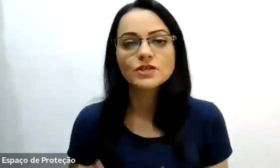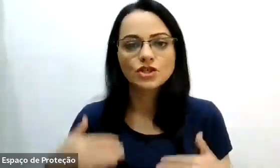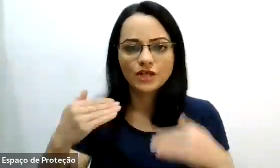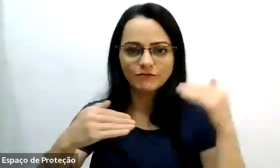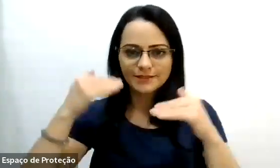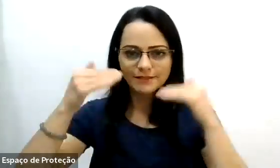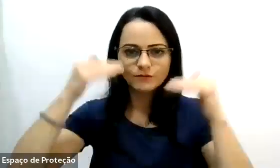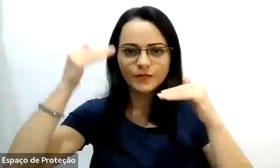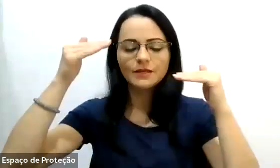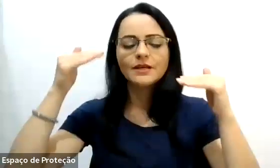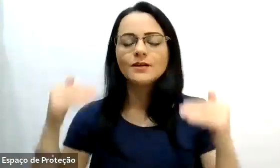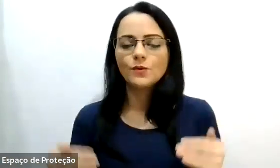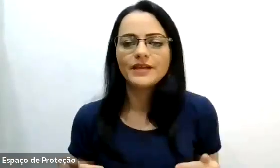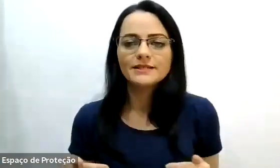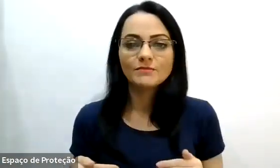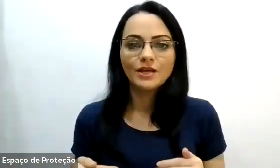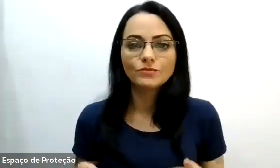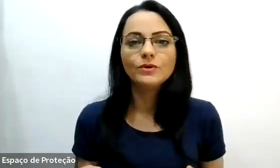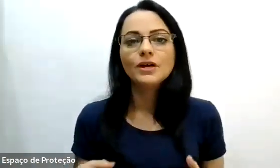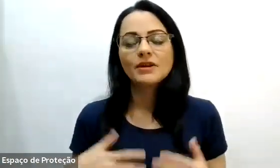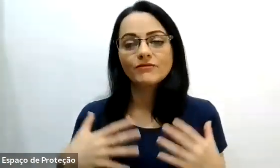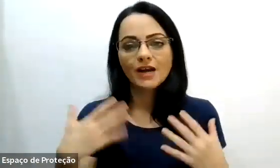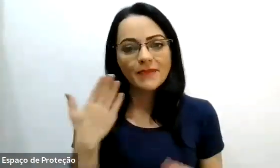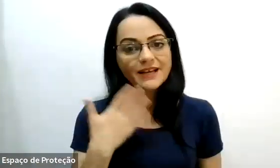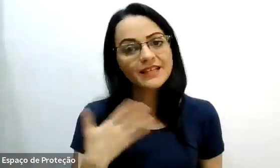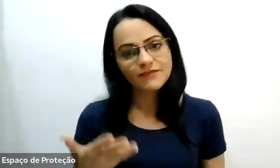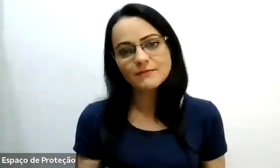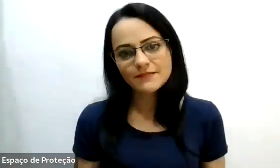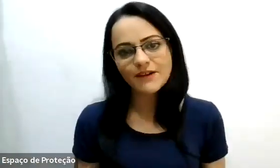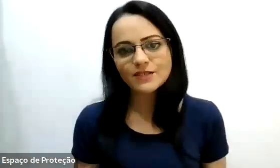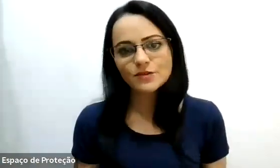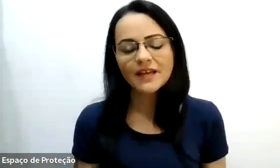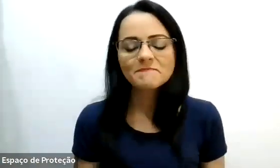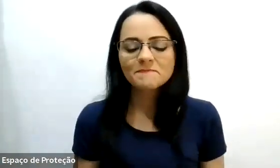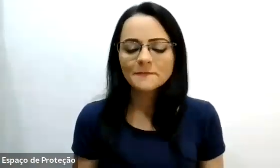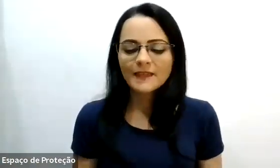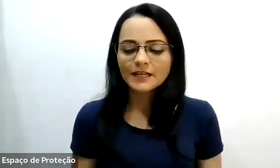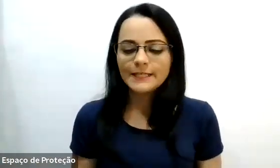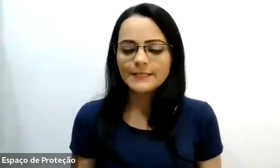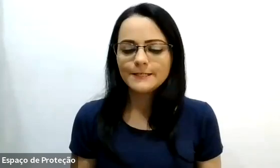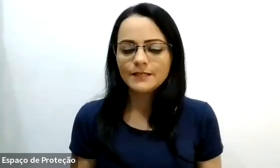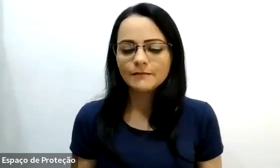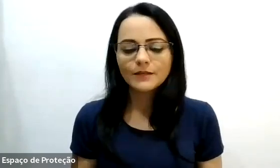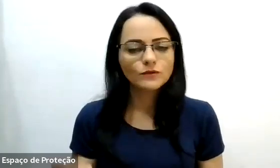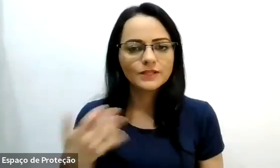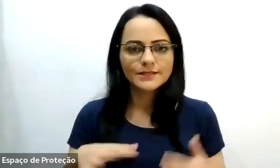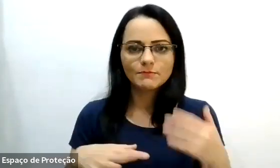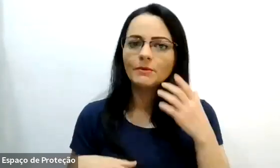gente ir avançando aí no conhecimento para ficar cada vez mais fácil, né? E aí, dúvidas vocês me